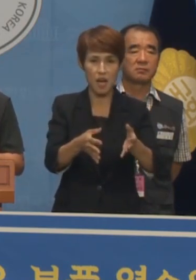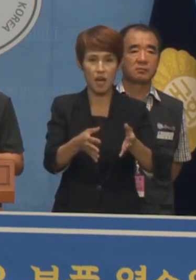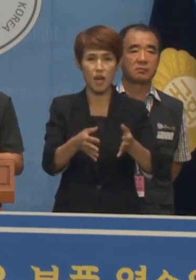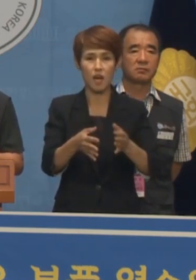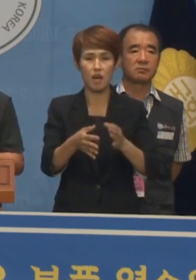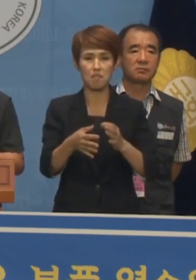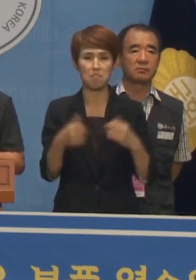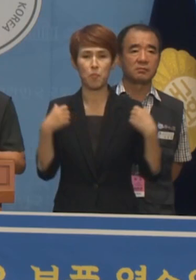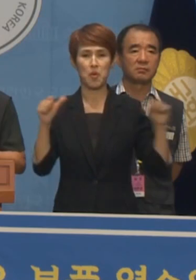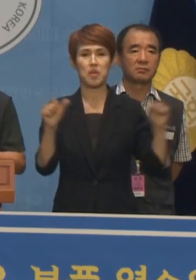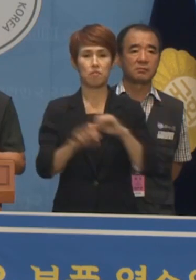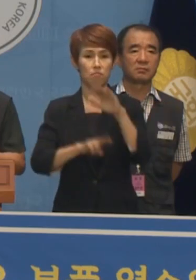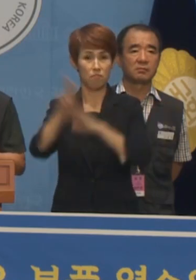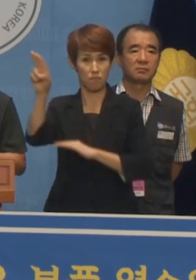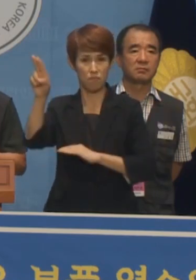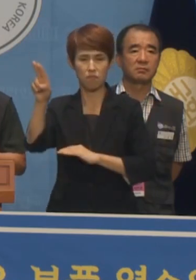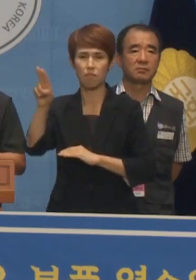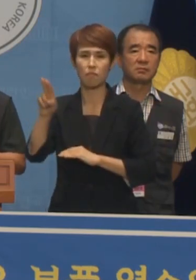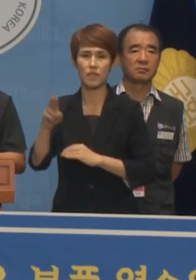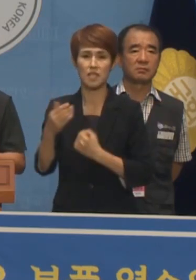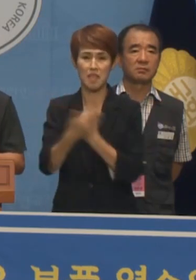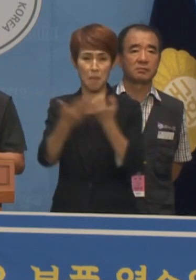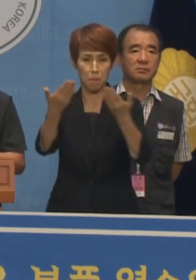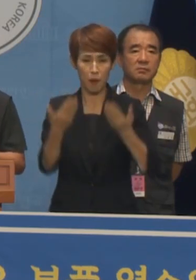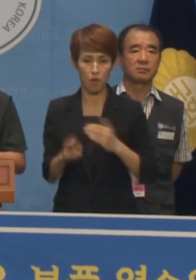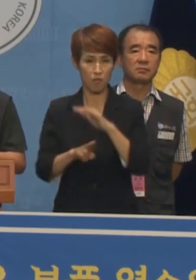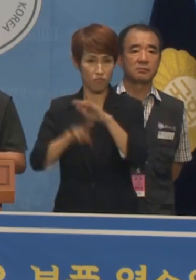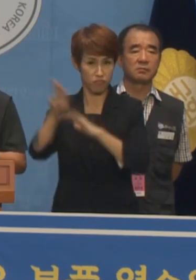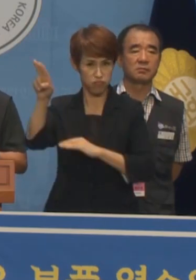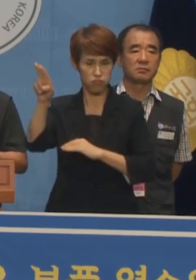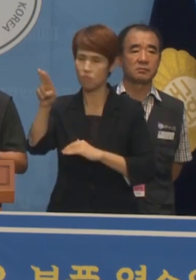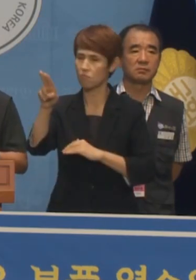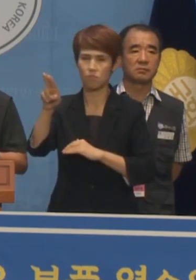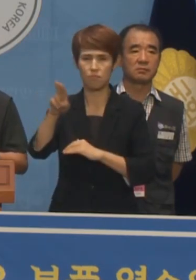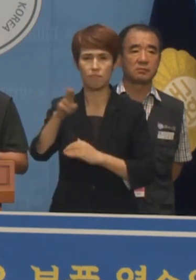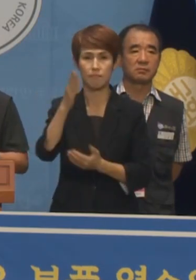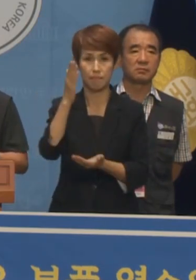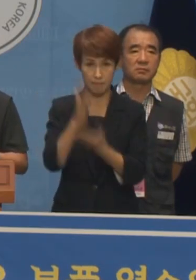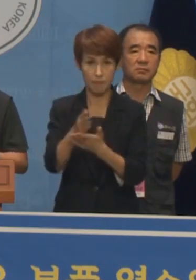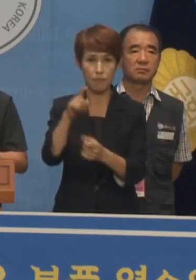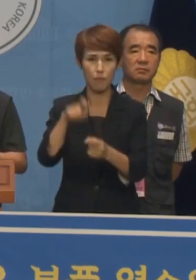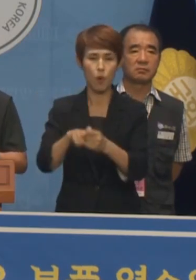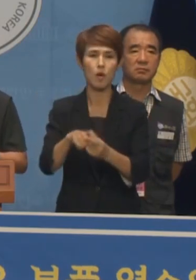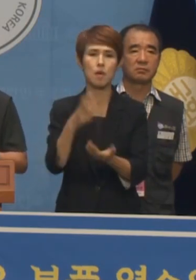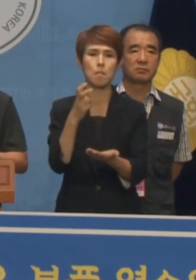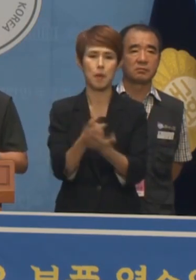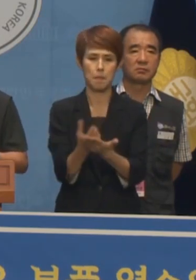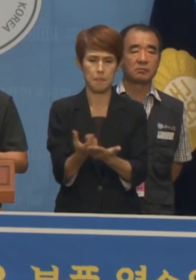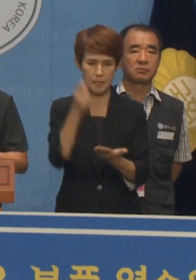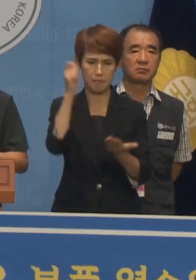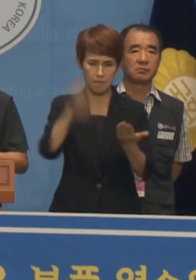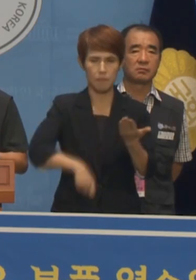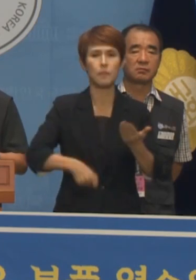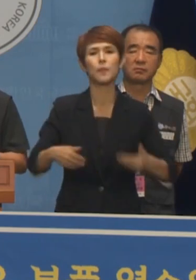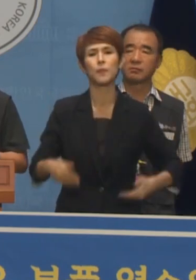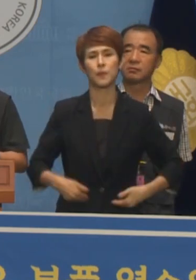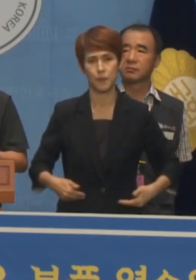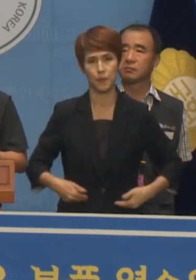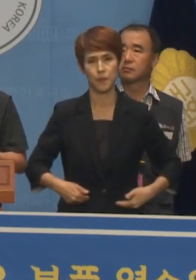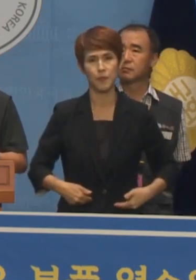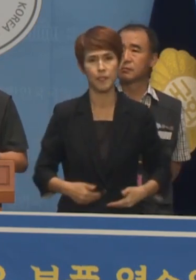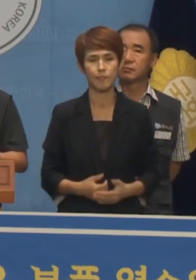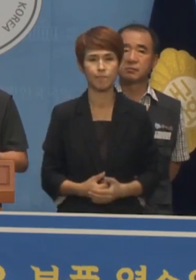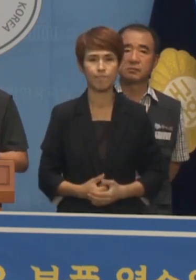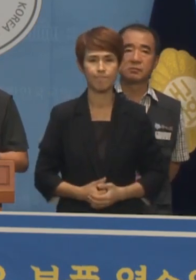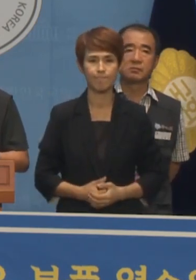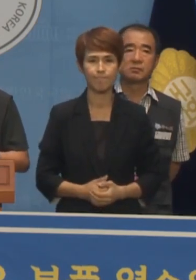근절하고 노동자들 보호할 수 있도록 외국인 투자 촉진법 개정을 국회는 신속하게 법 개정을 촉구할